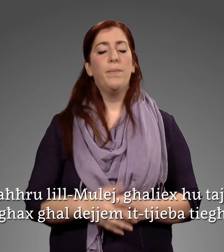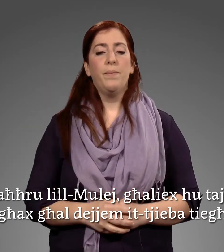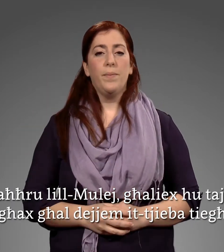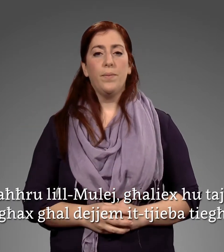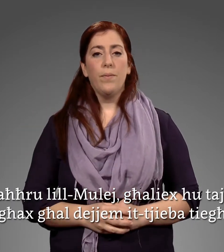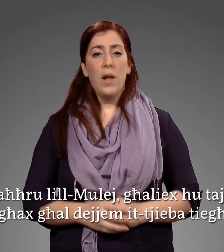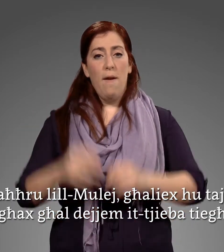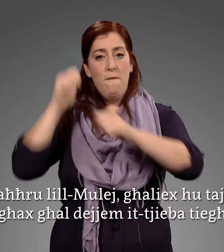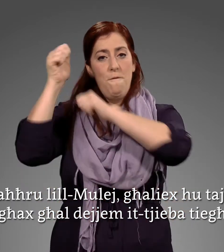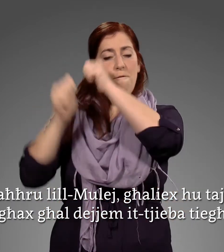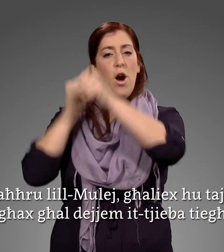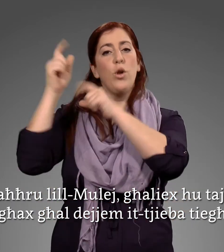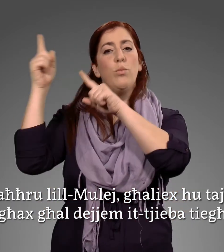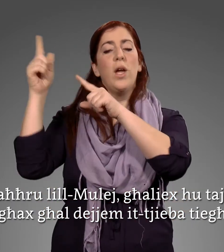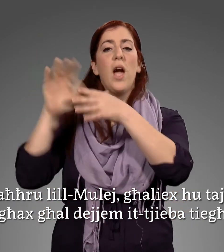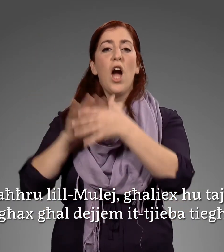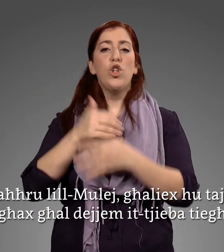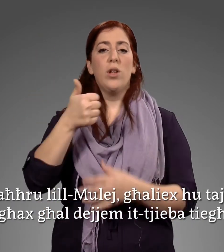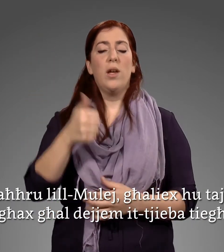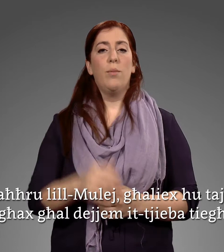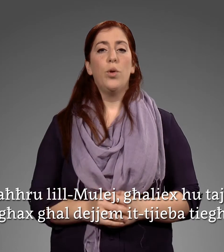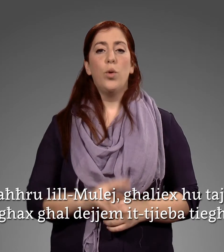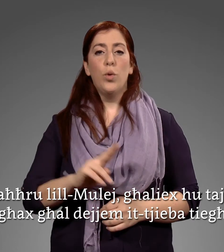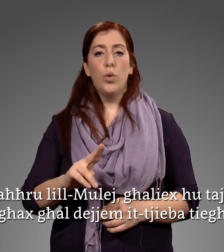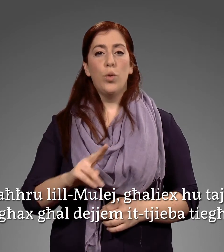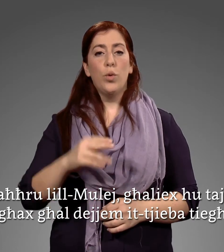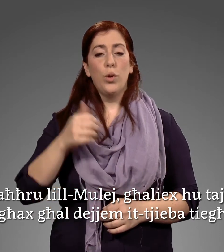Faħru lill-mulej għaliex hu tajjeb għax għal dejjem it-tieba tiegħu.